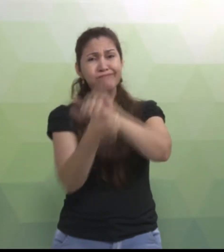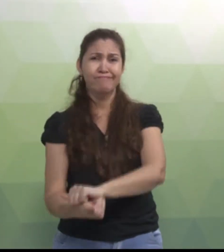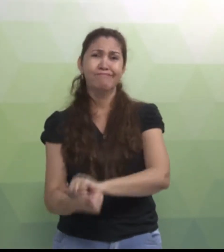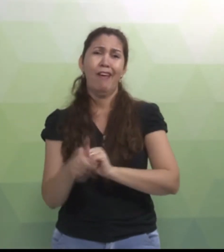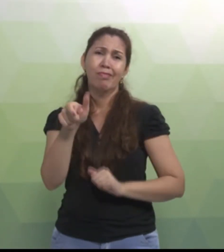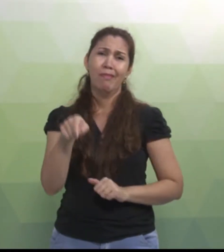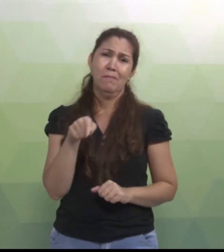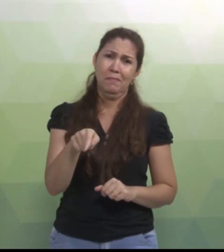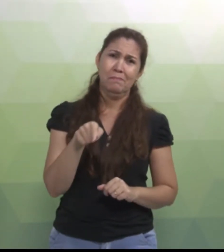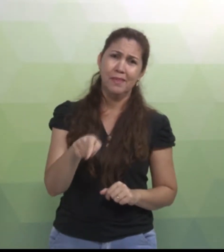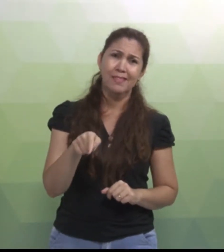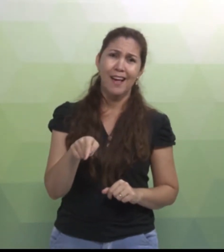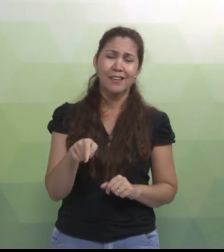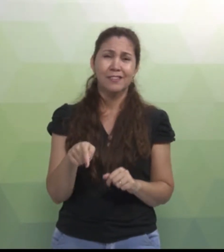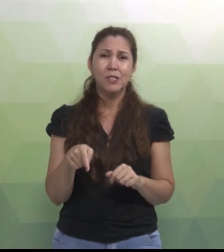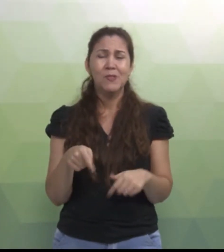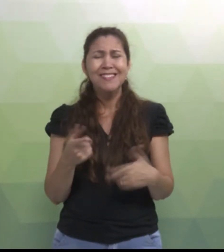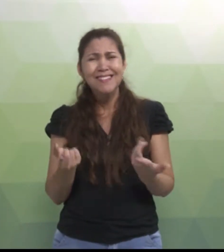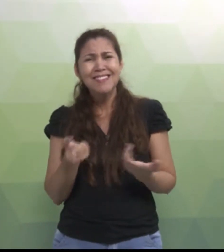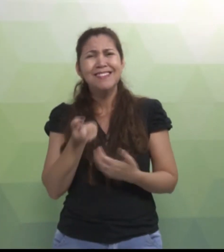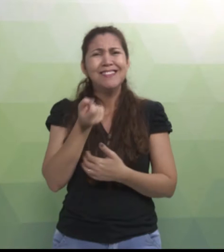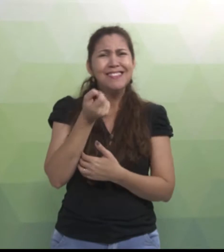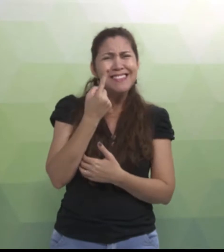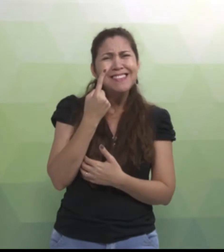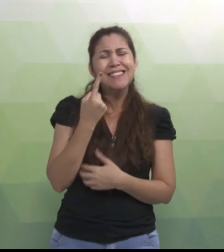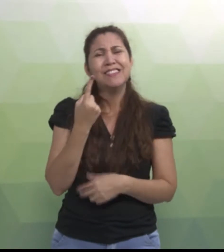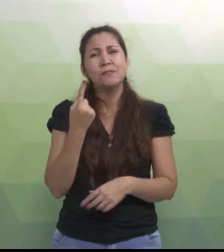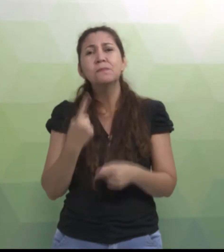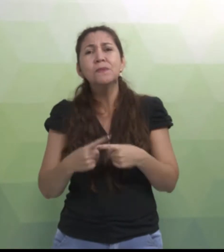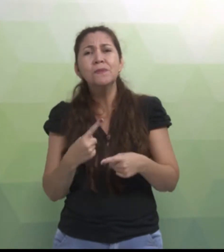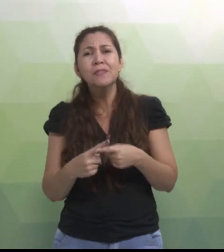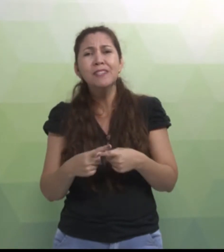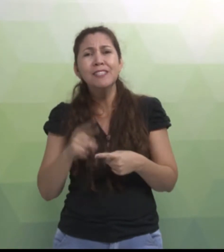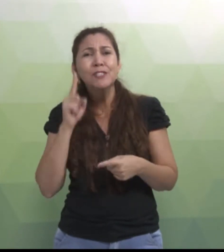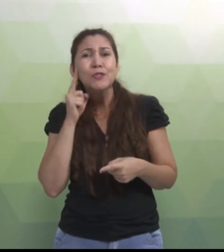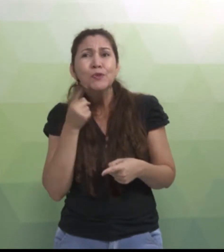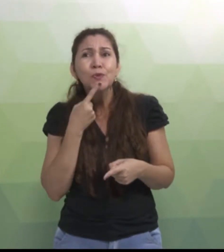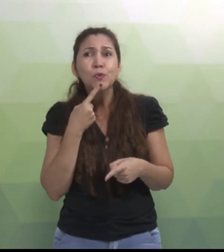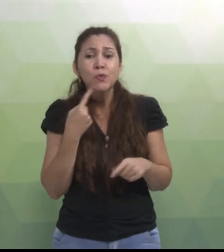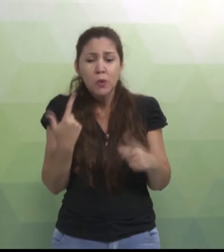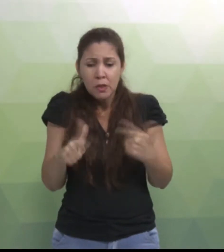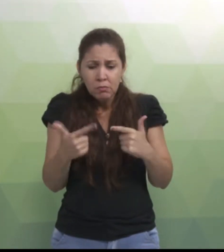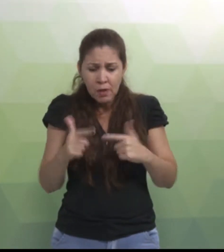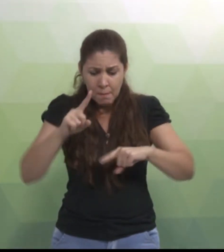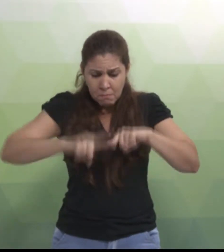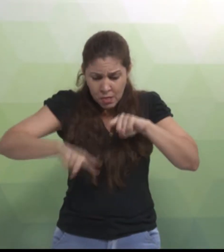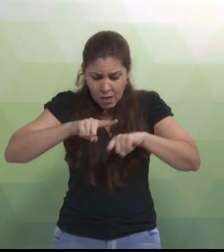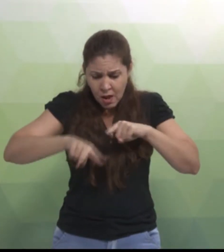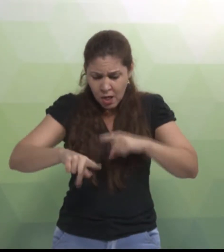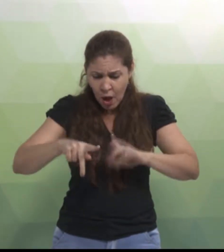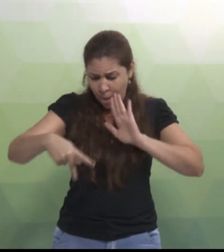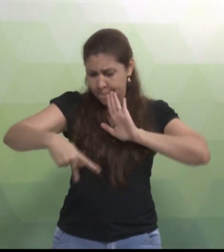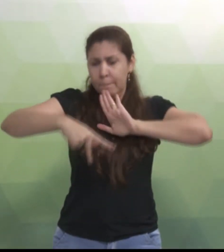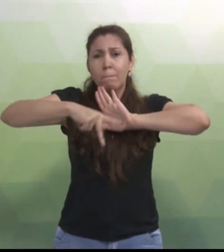é adaptado. Então, é estranho, porque o surdo vai estar ali, mas não tem um material próprio para que ele se